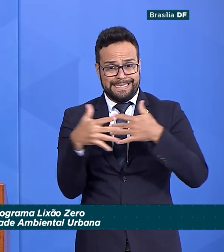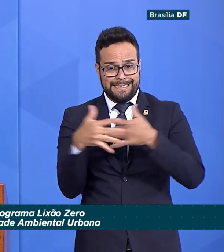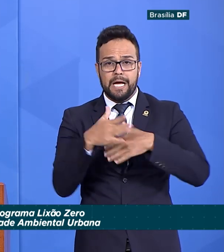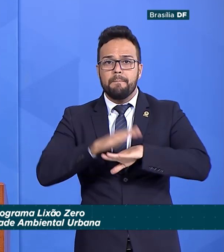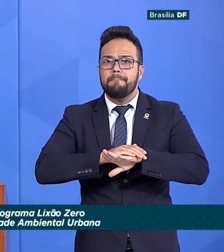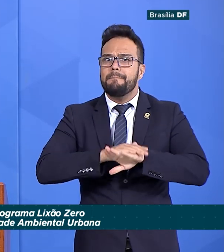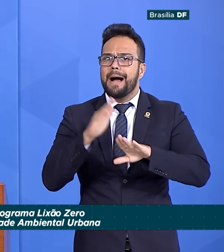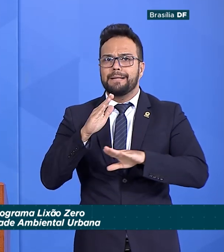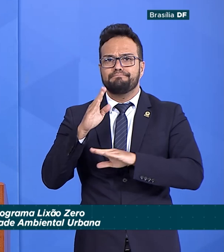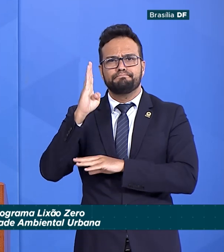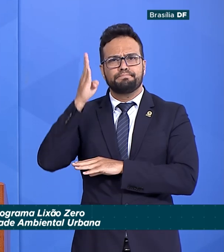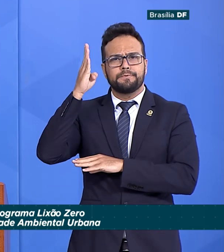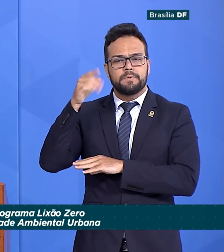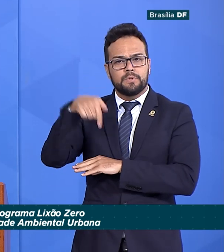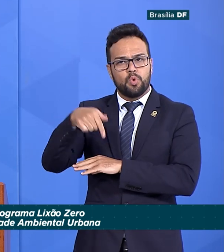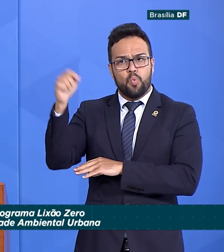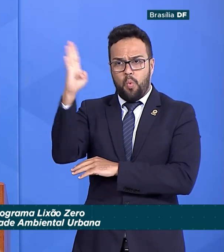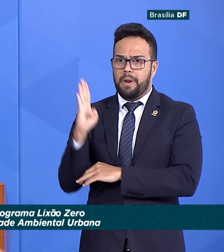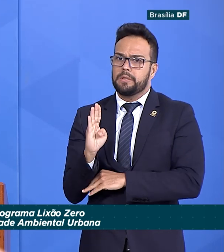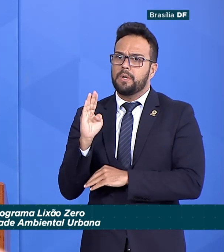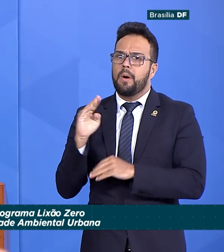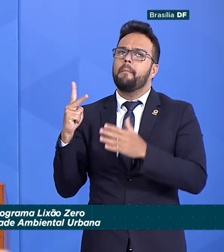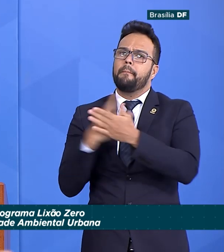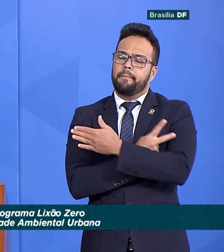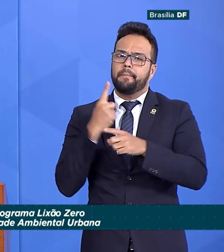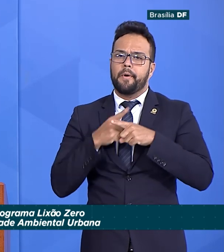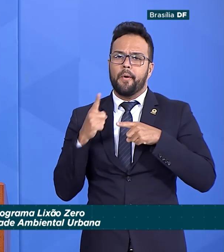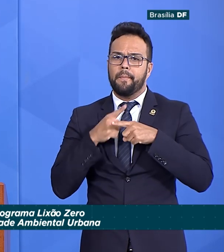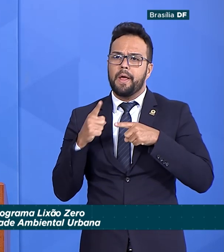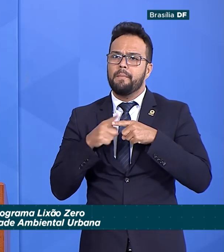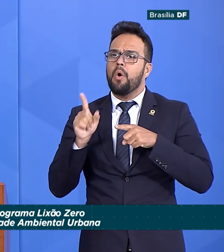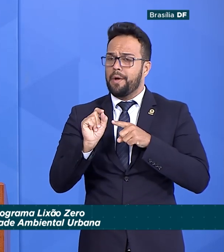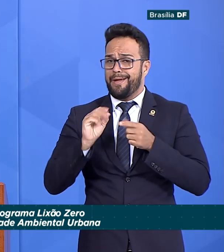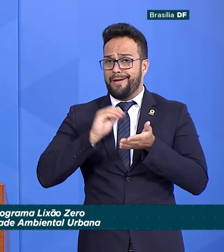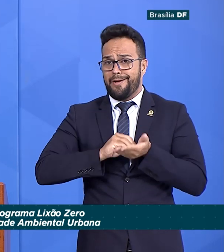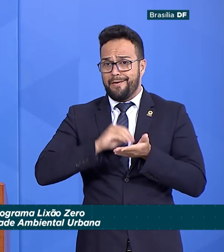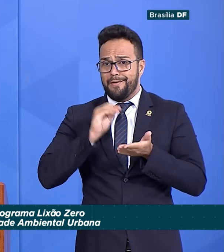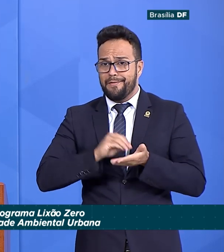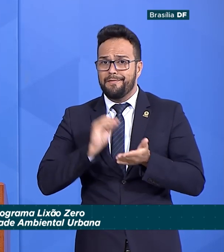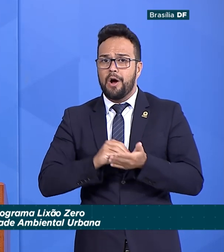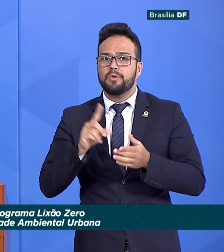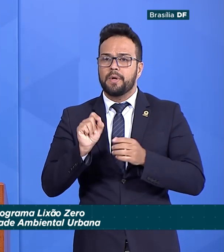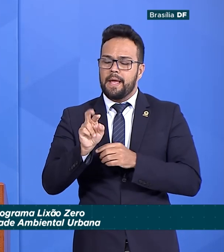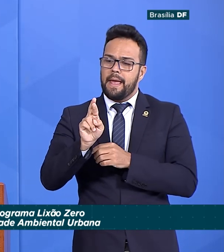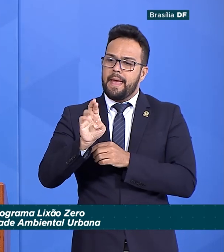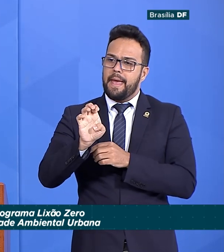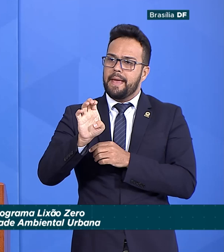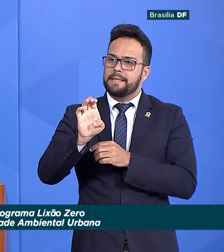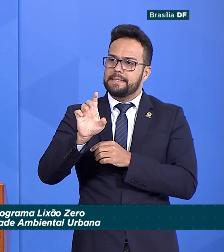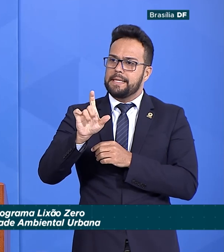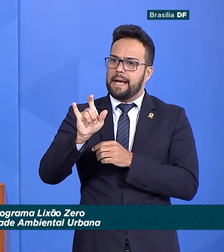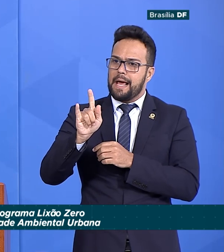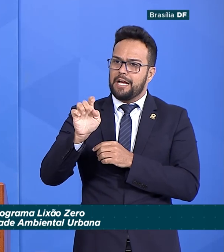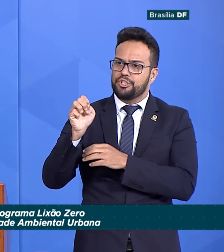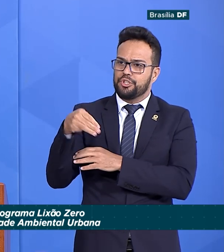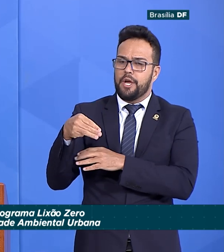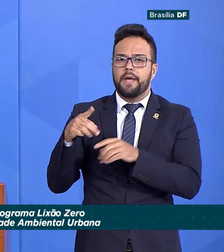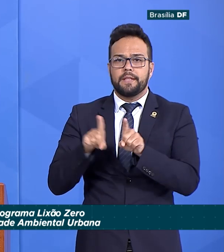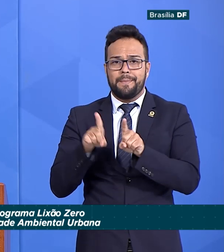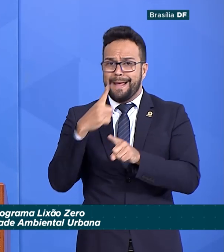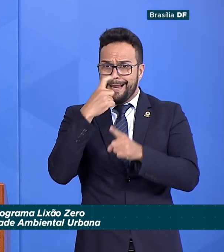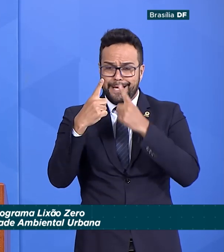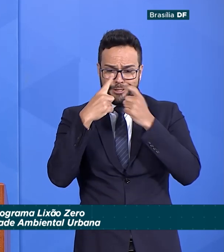do nosso país, problemas graves pela ausência da não reciclagem, da destinação não adequada